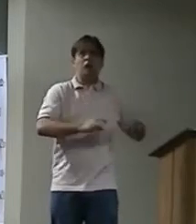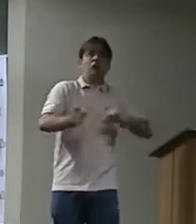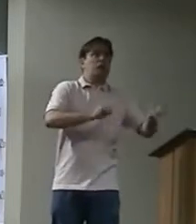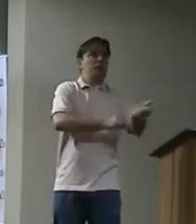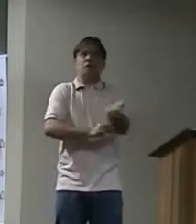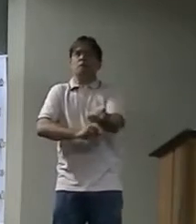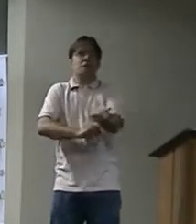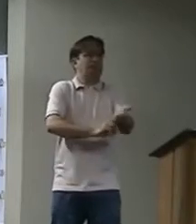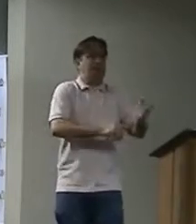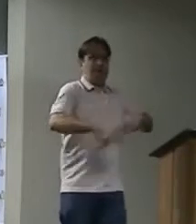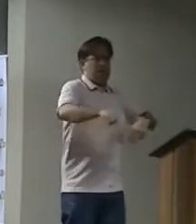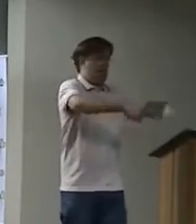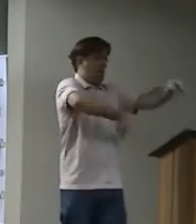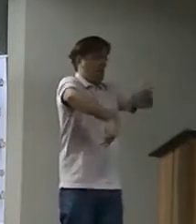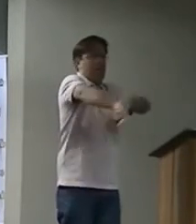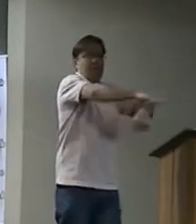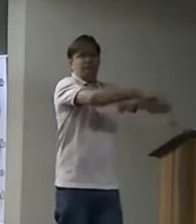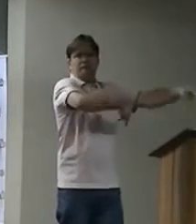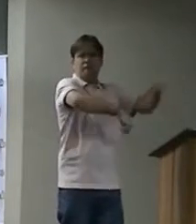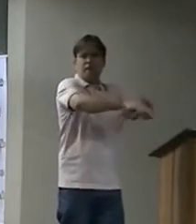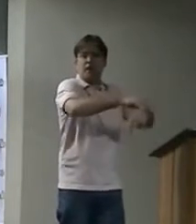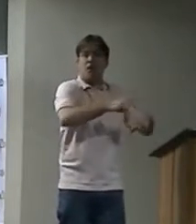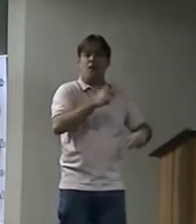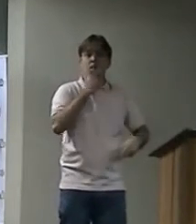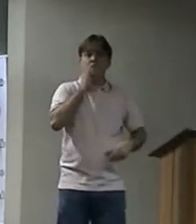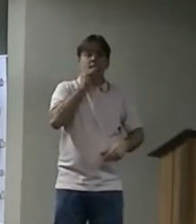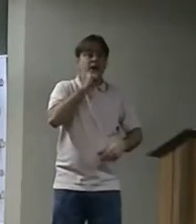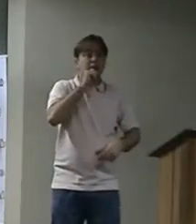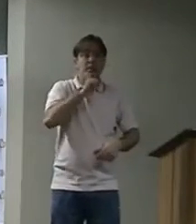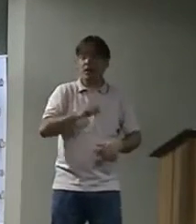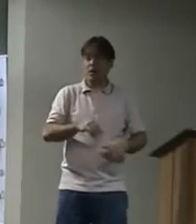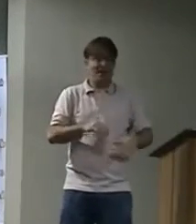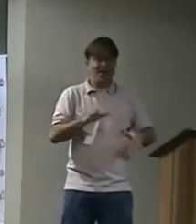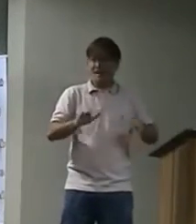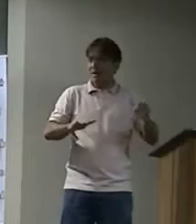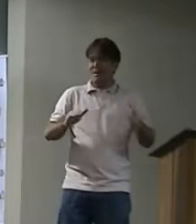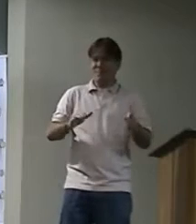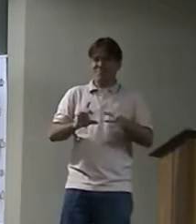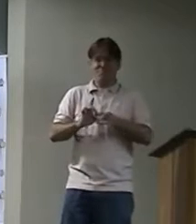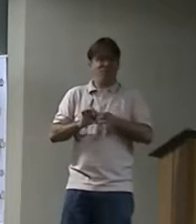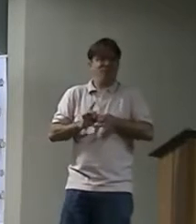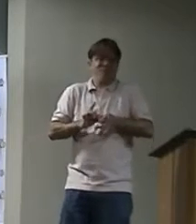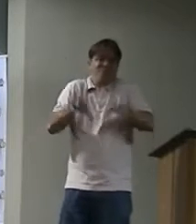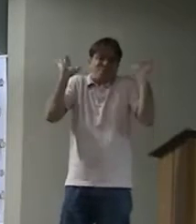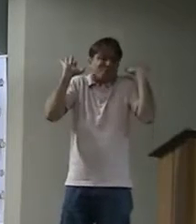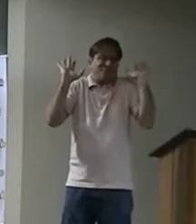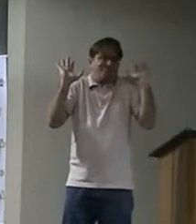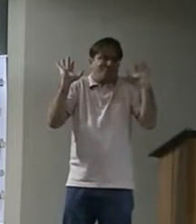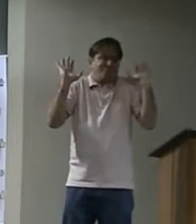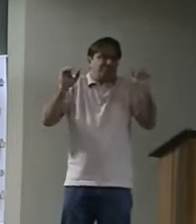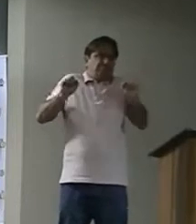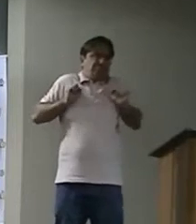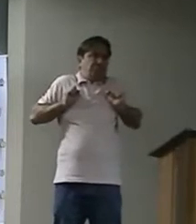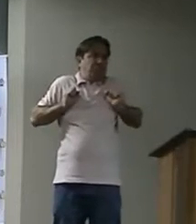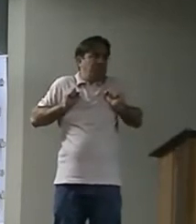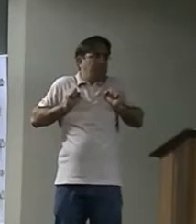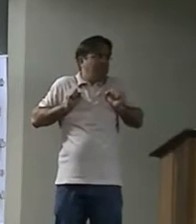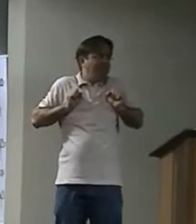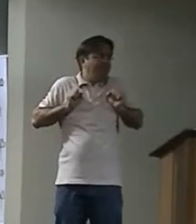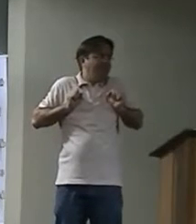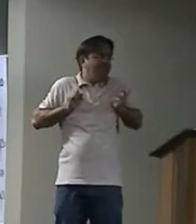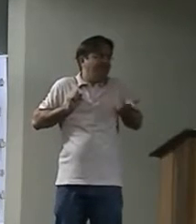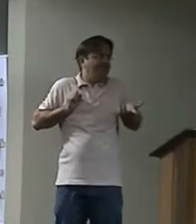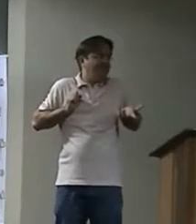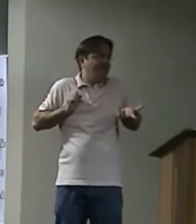situação. E aí permitiam tudo, né? Então, ele acabava sendo aquela criança, né? Que tinha